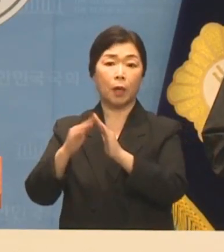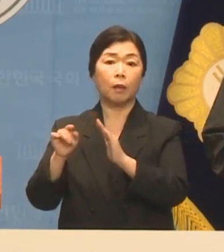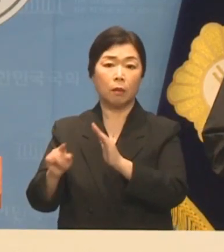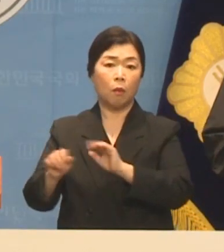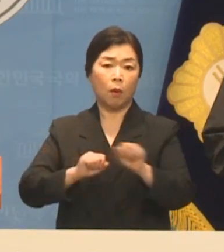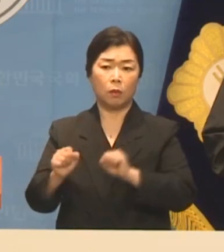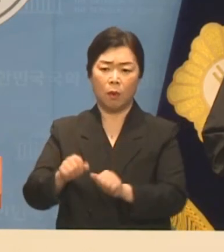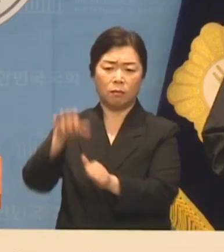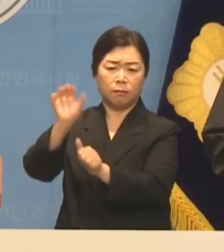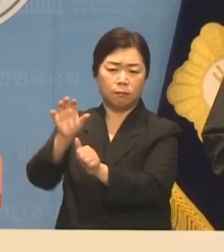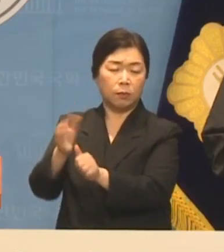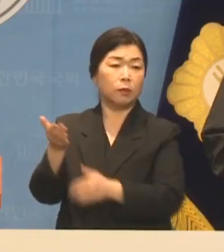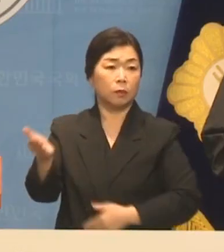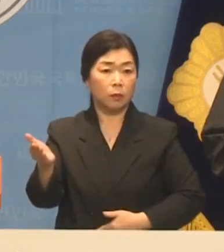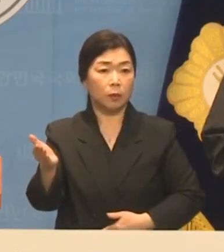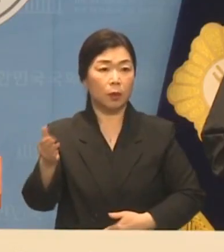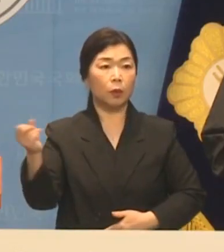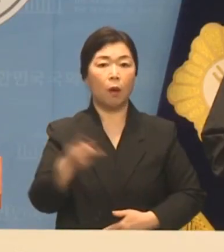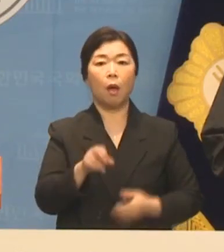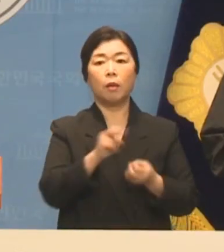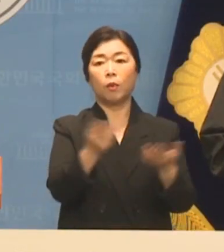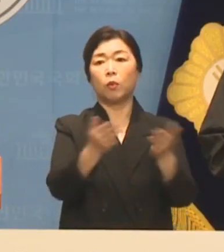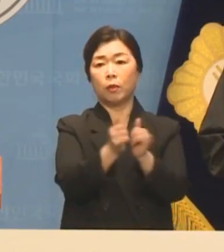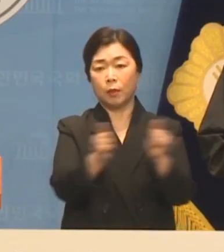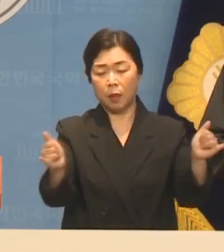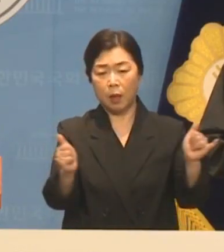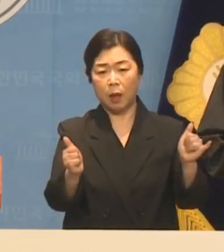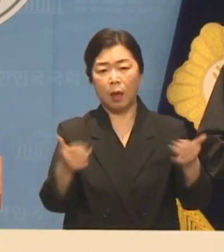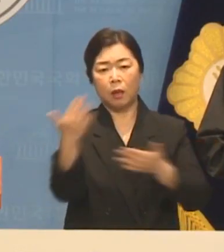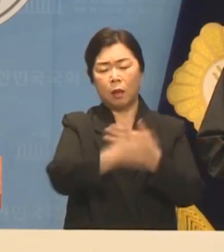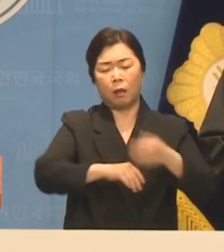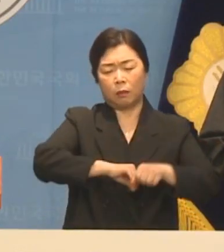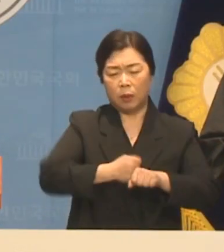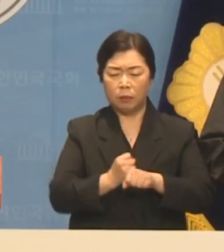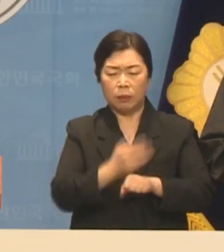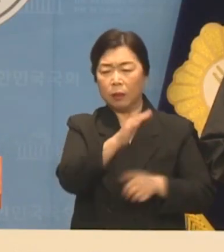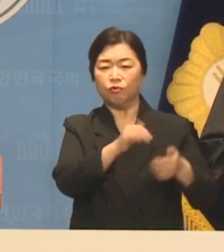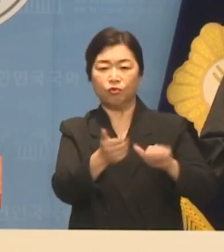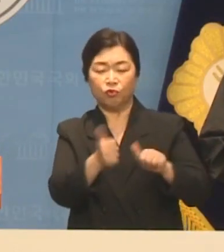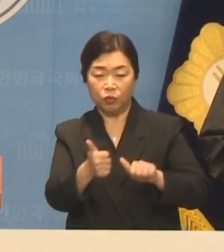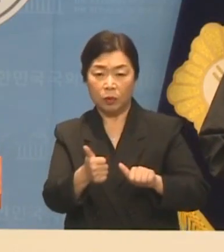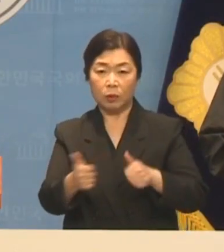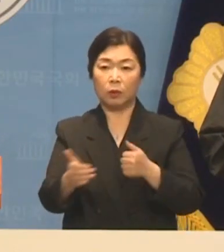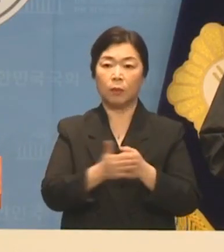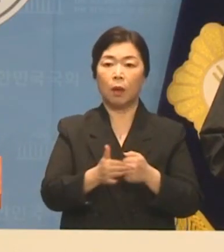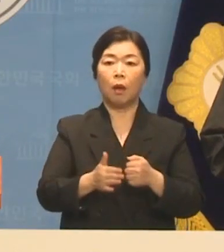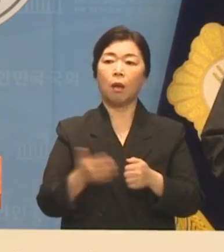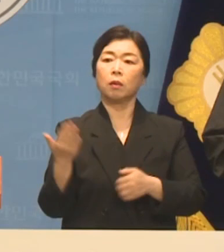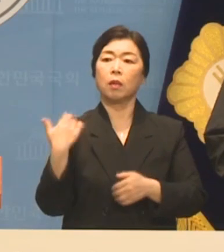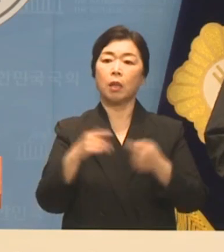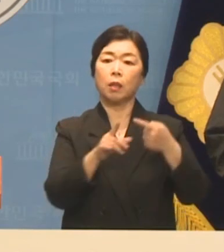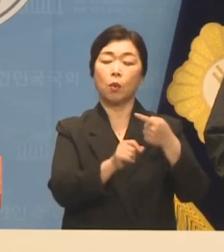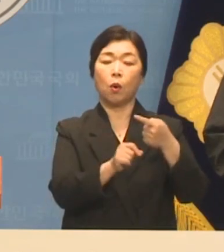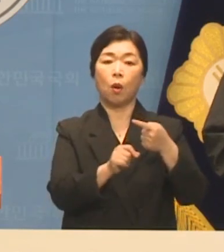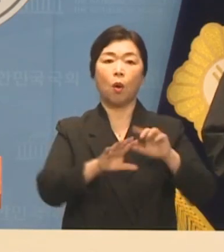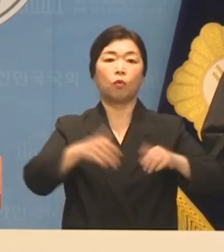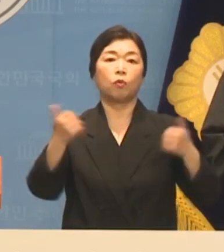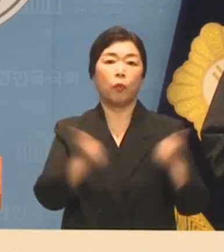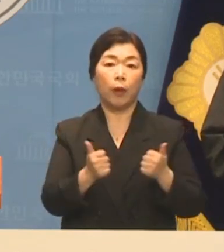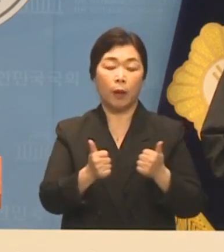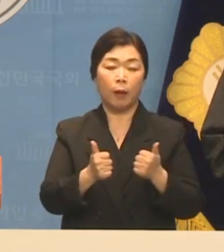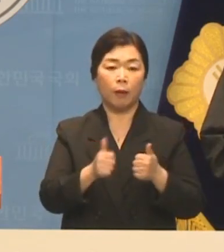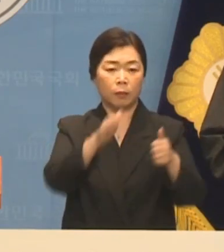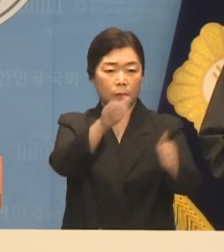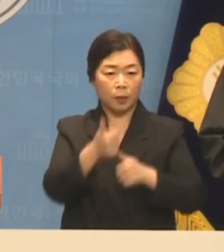활동을 탄압하고 택배 노동자들의 과로사를 조장했다는 이유로 지난 1월 국회 환노위에서 쿠팡